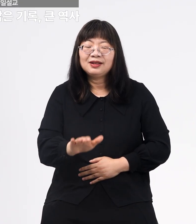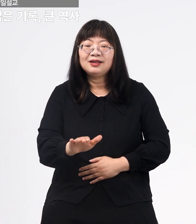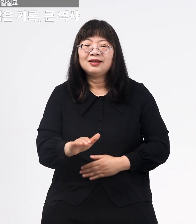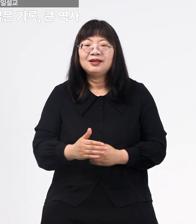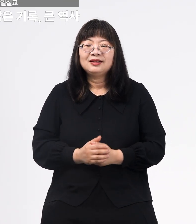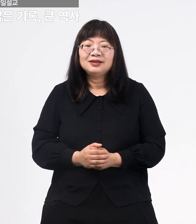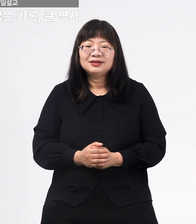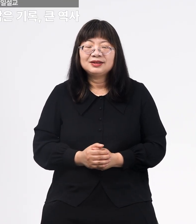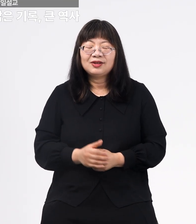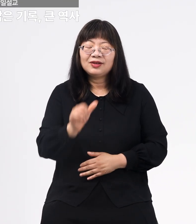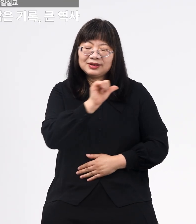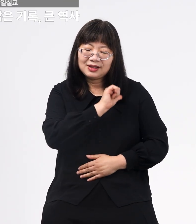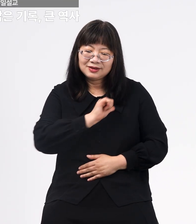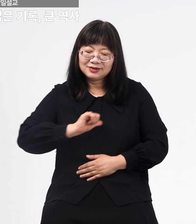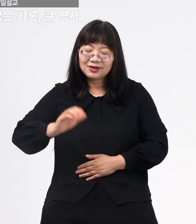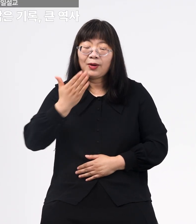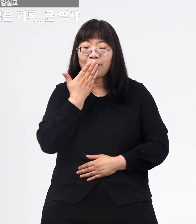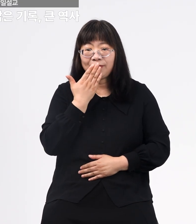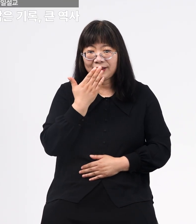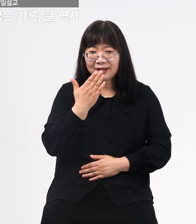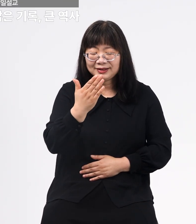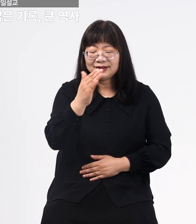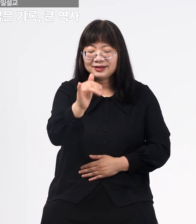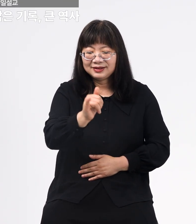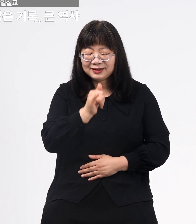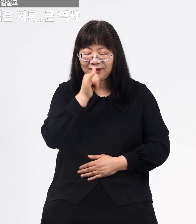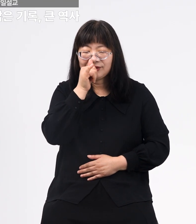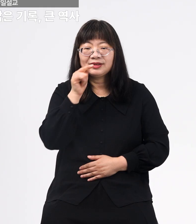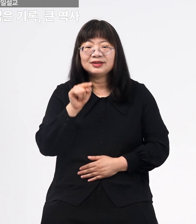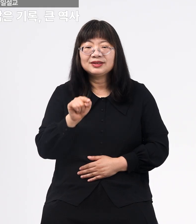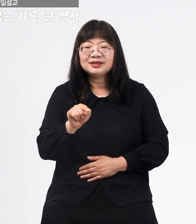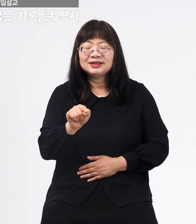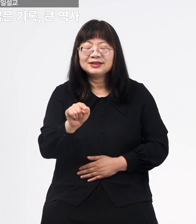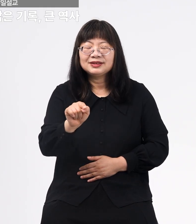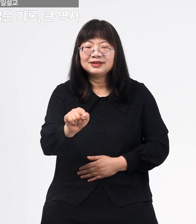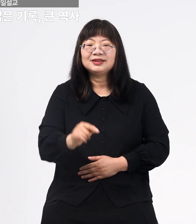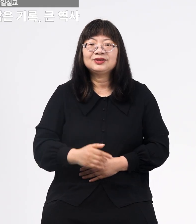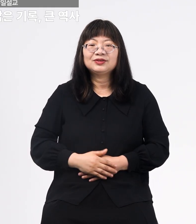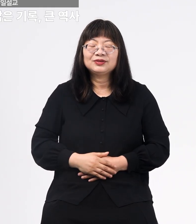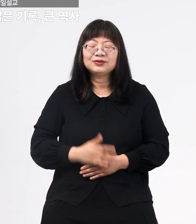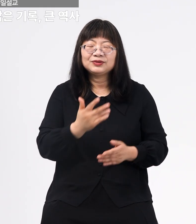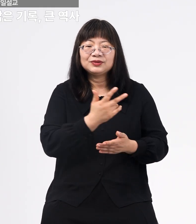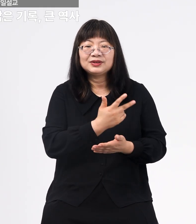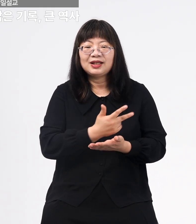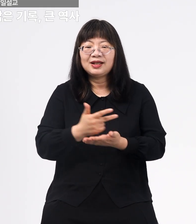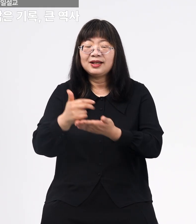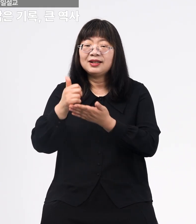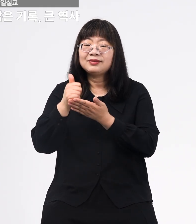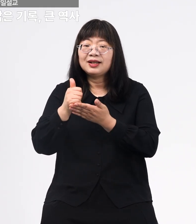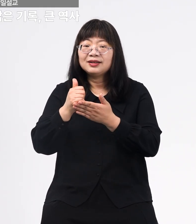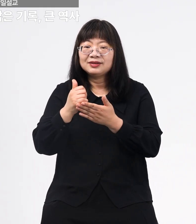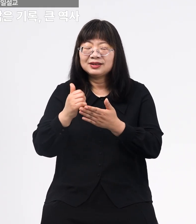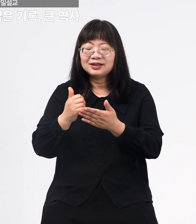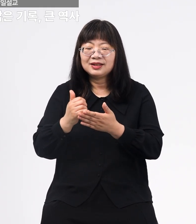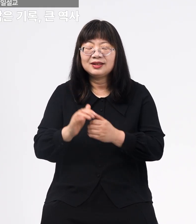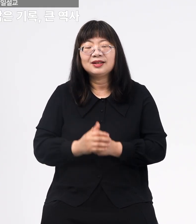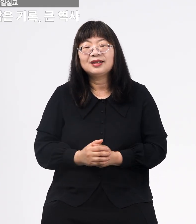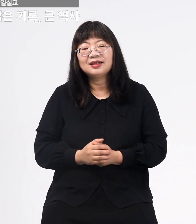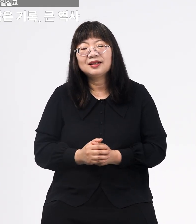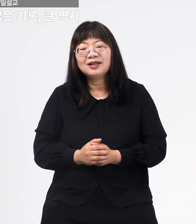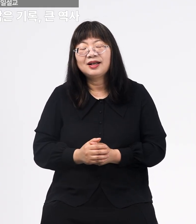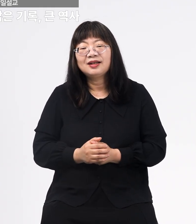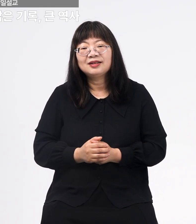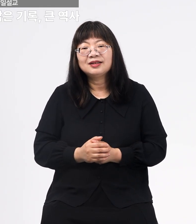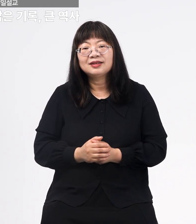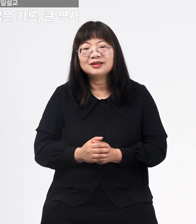중에도 견뎌낼 수 있는 것은 주의